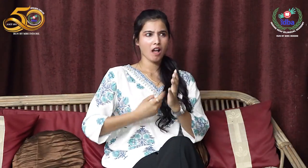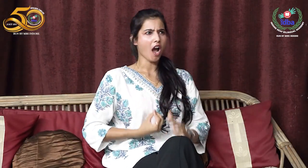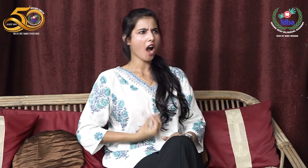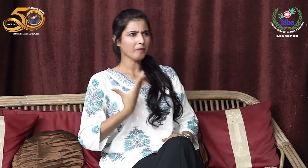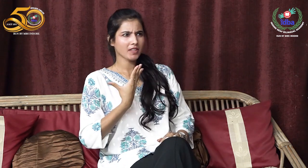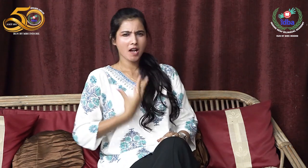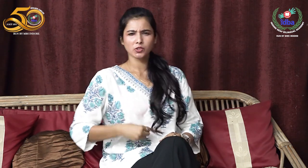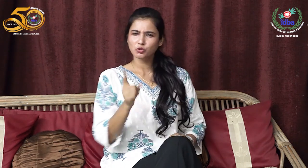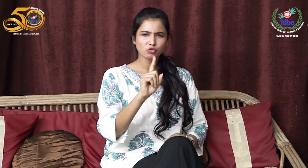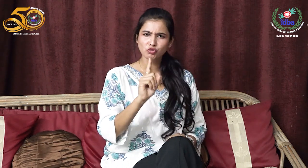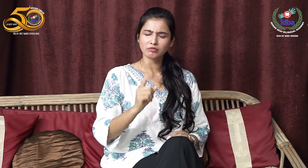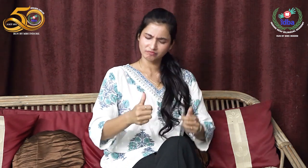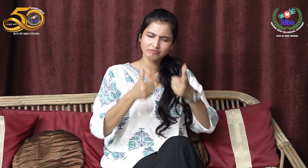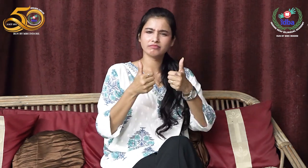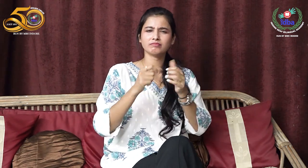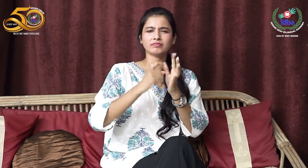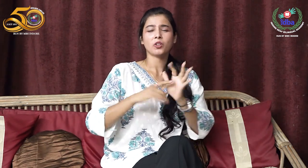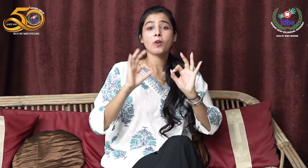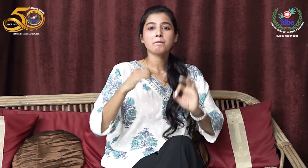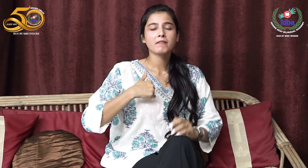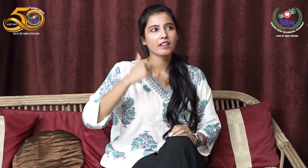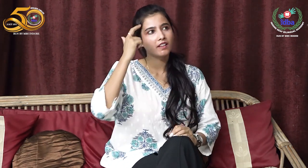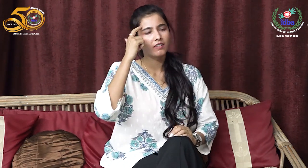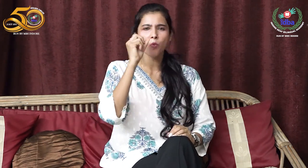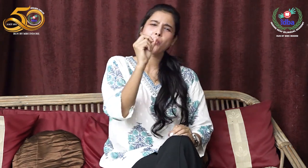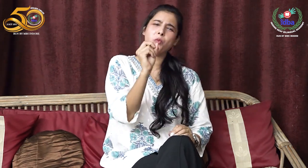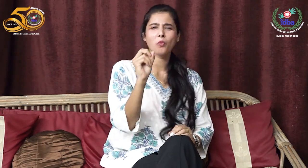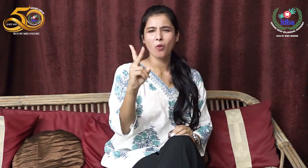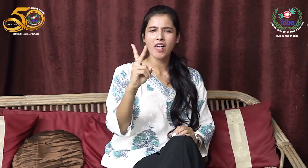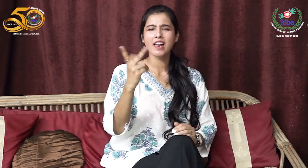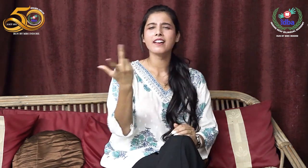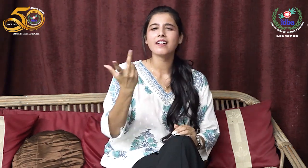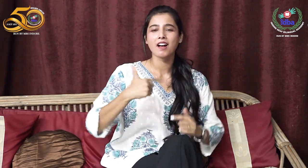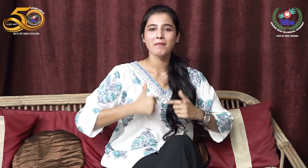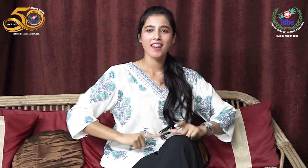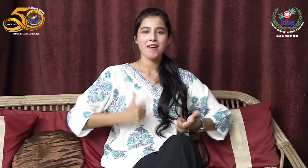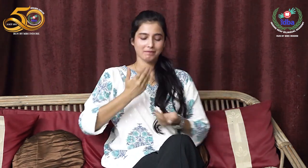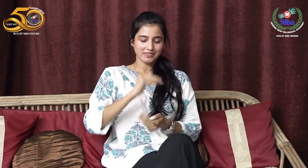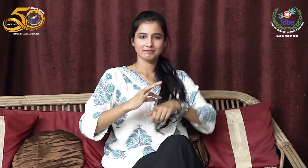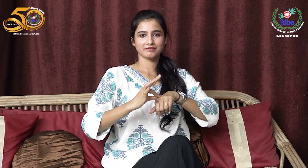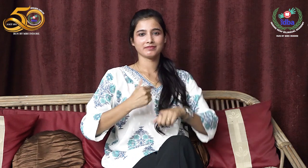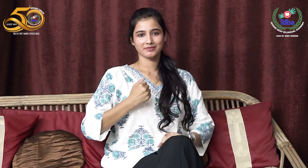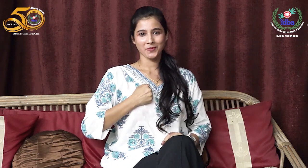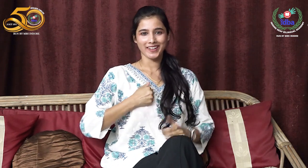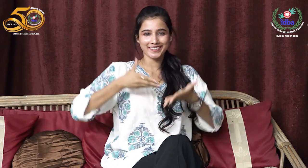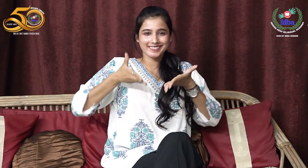क्वेश्चन। मुझे कुछ हैप्पीनेस सैडनेस ऐसा कुछ स्पेशल नहीं हुआ, मुझे बस ऐसा ओके लगा। ऐसा क्यों? क्योंकि मैं जो है